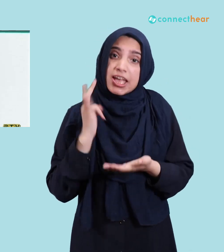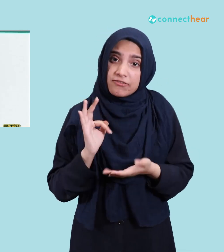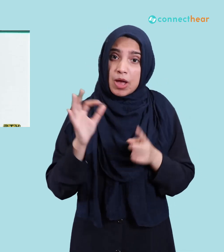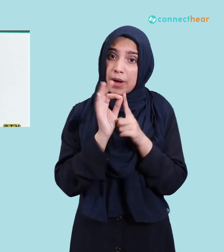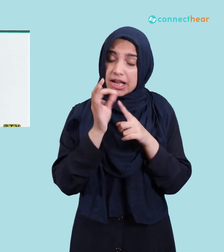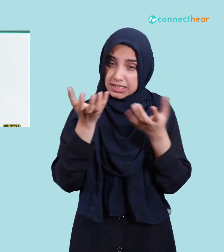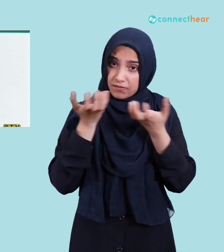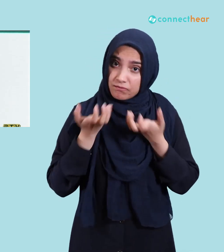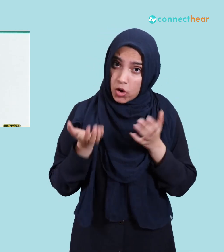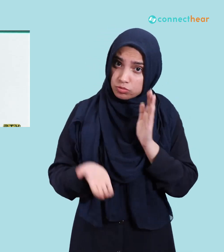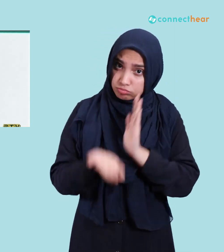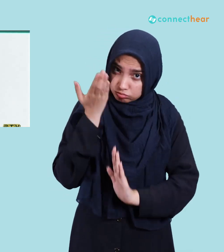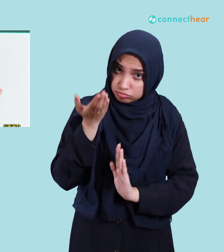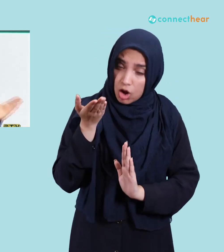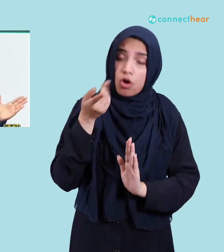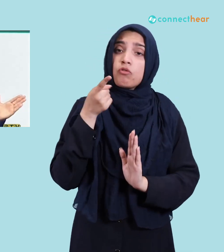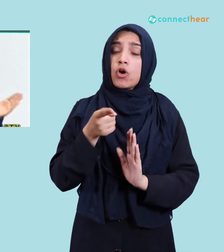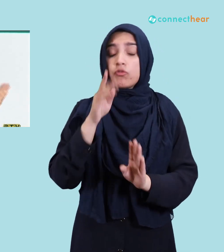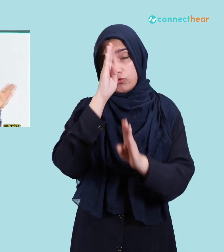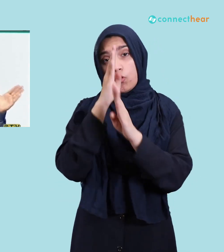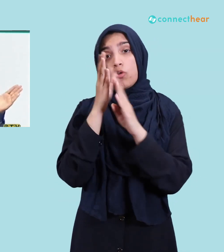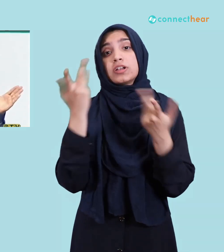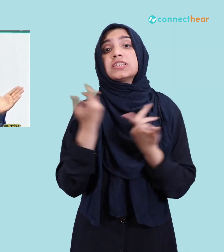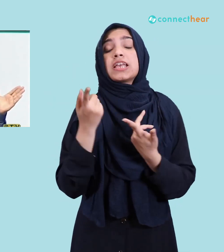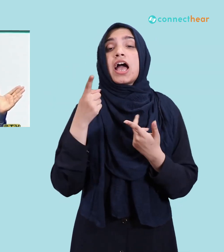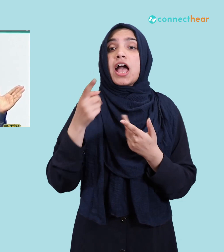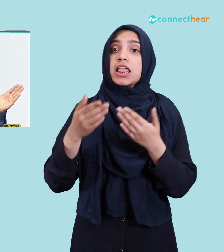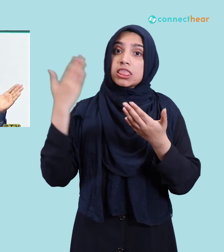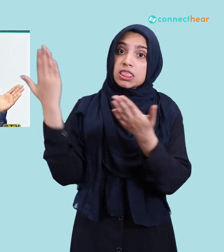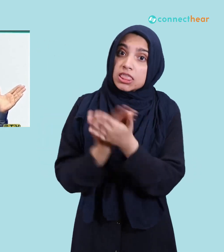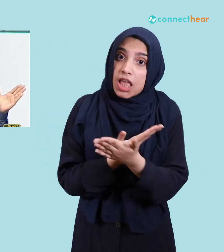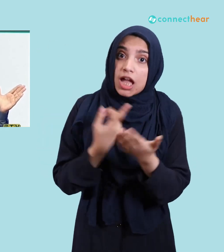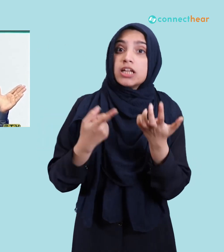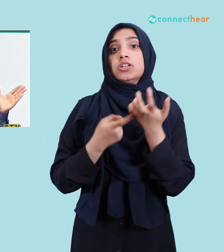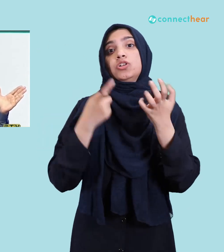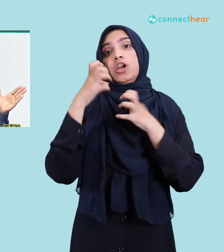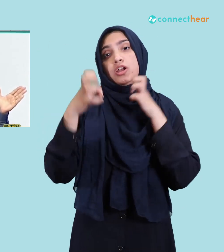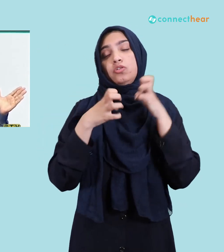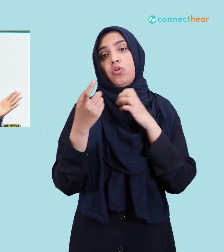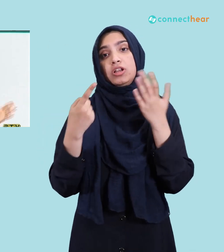سکتا. لیکن چائنا کی سب سے